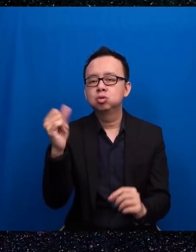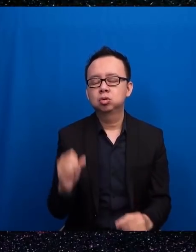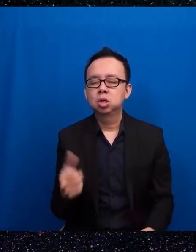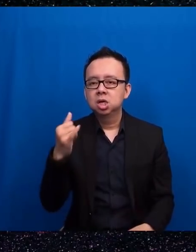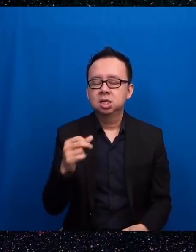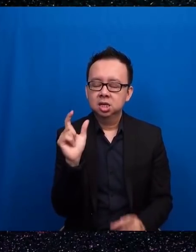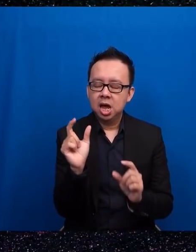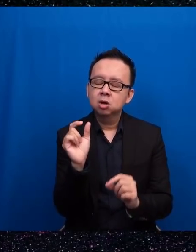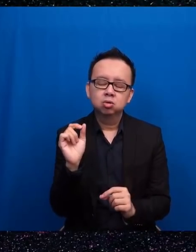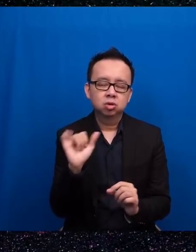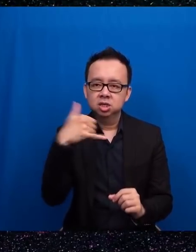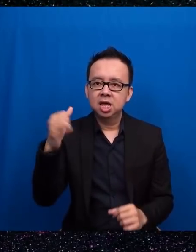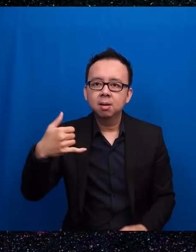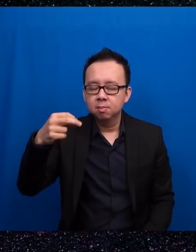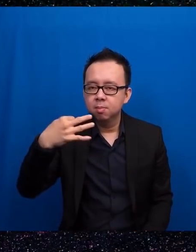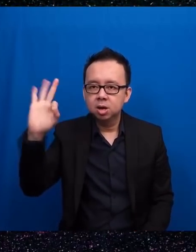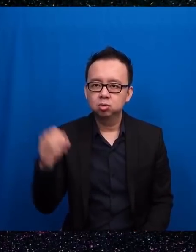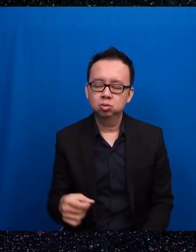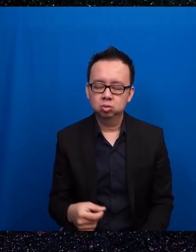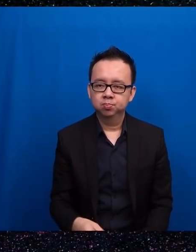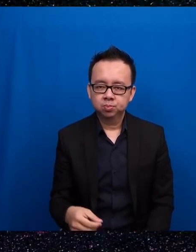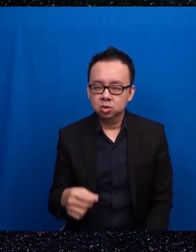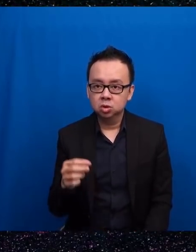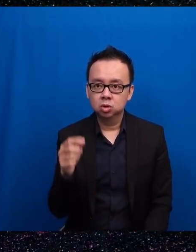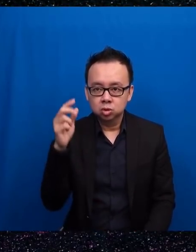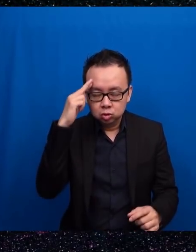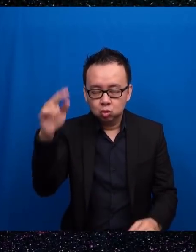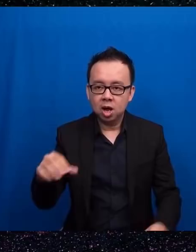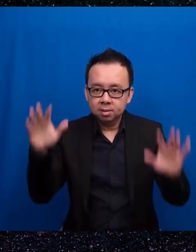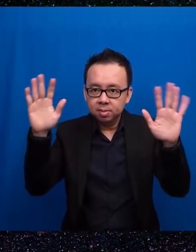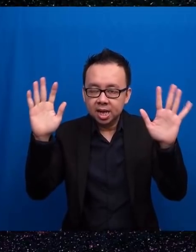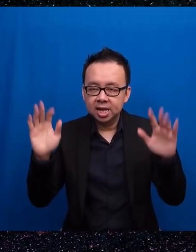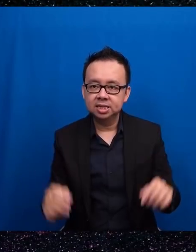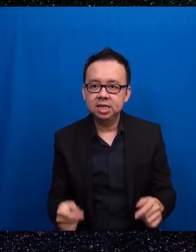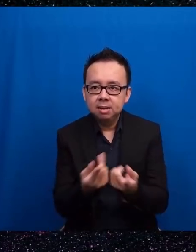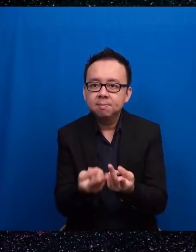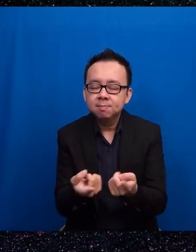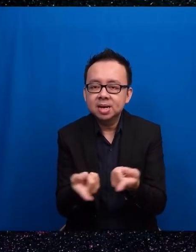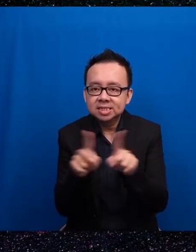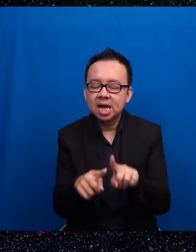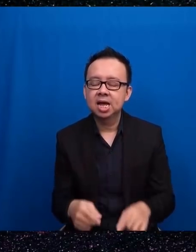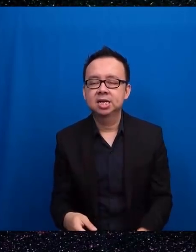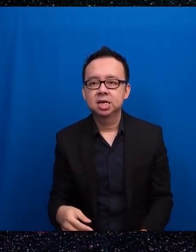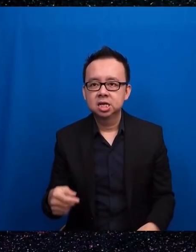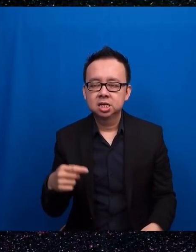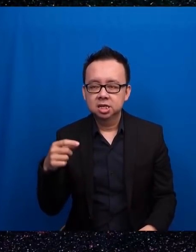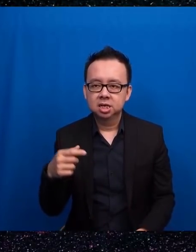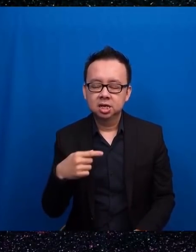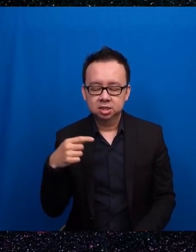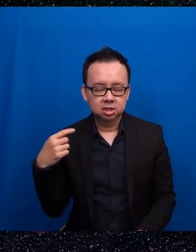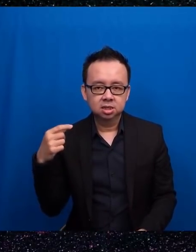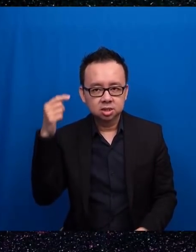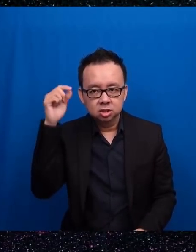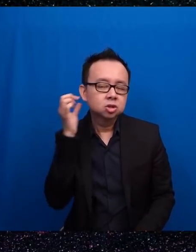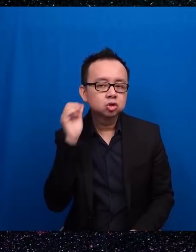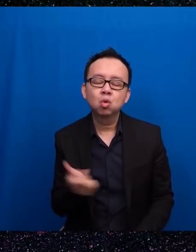memelihara hidup pasangan-pasangan suami istri ini. Dan kalau ada yang sudah kehabisan air anggur, maka Tuhan curahkan